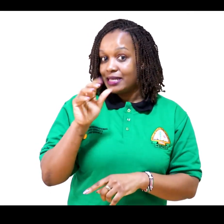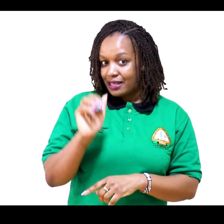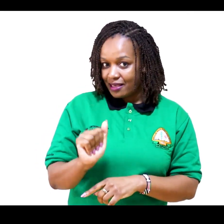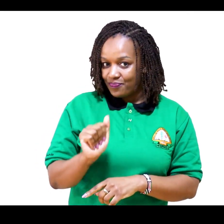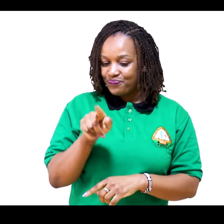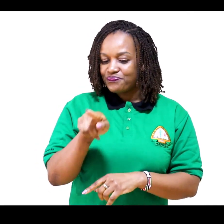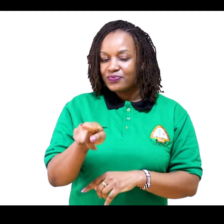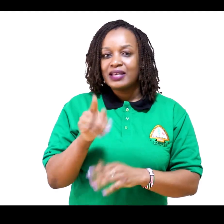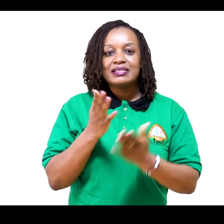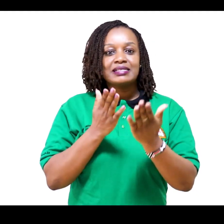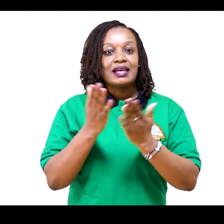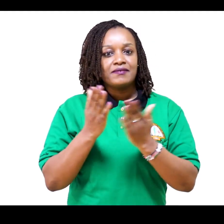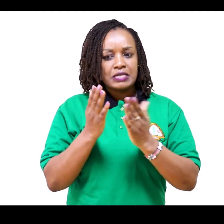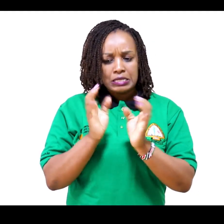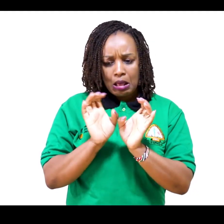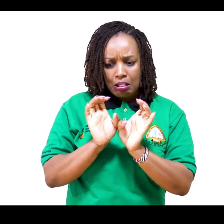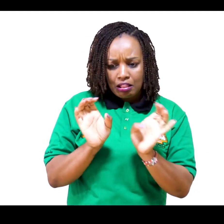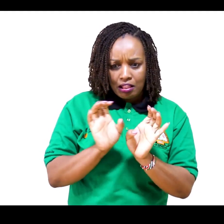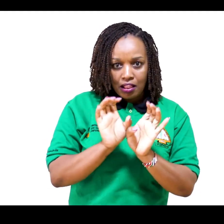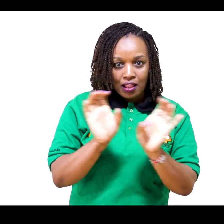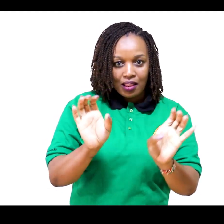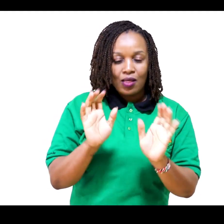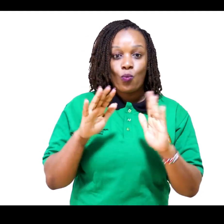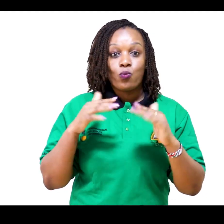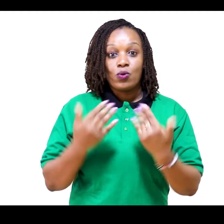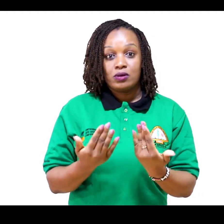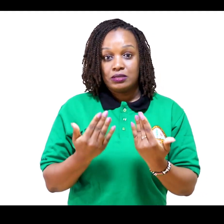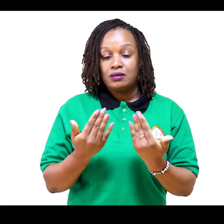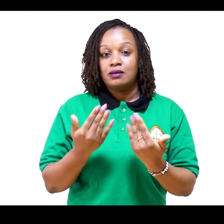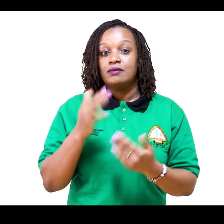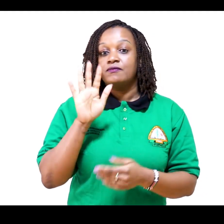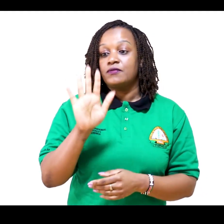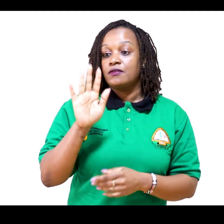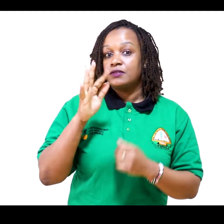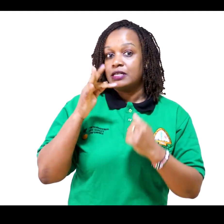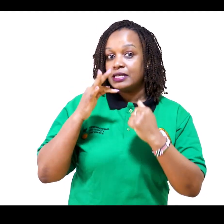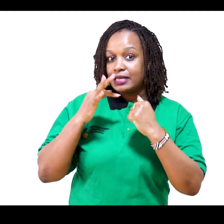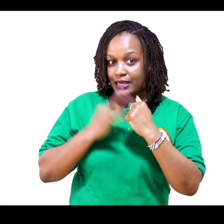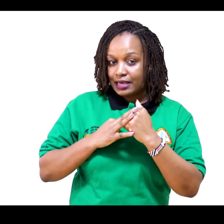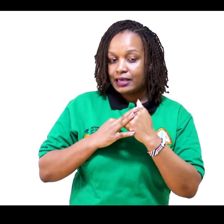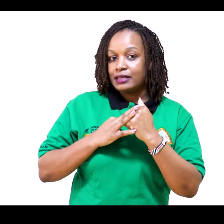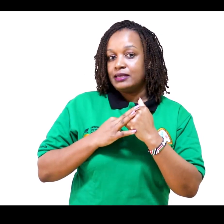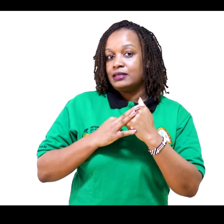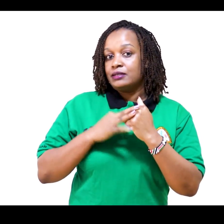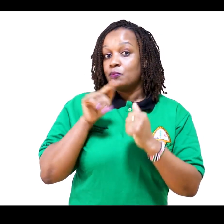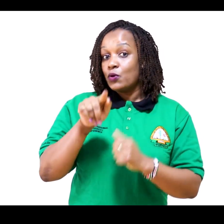husika. Gharama ya huduma hii imegawanywa kama ifuatavyo: shilingi